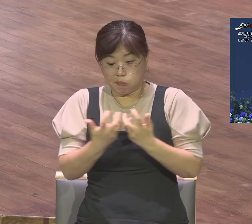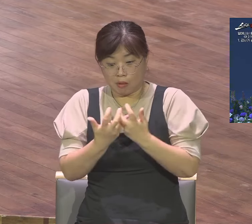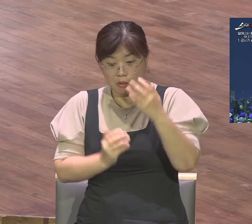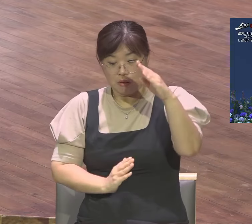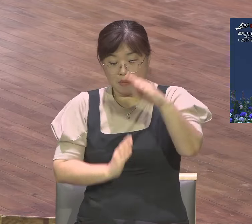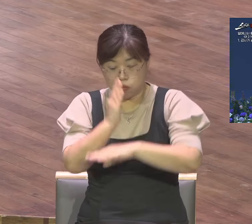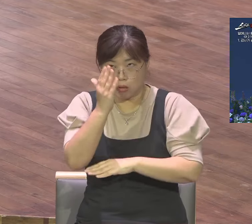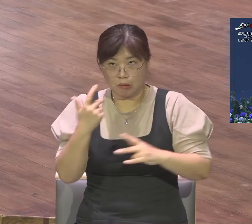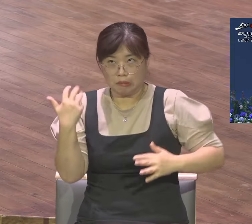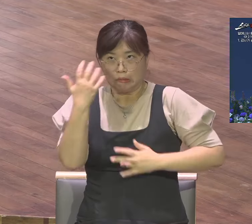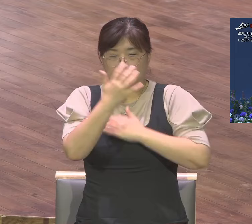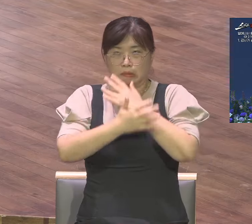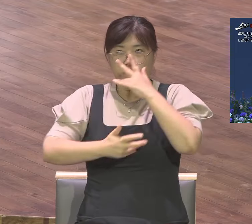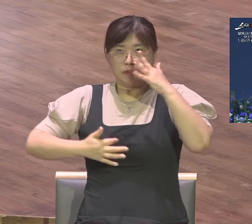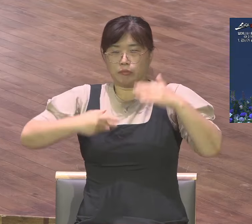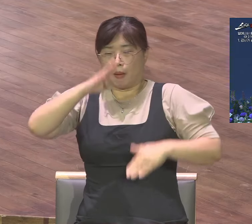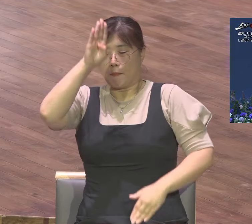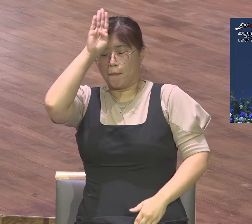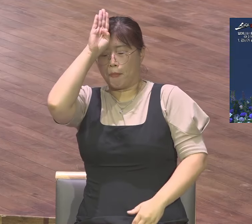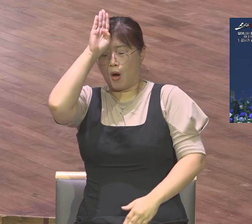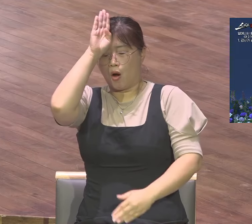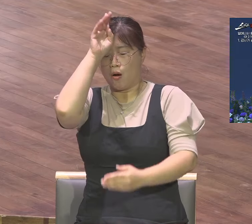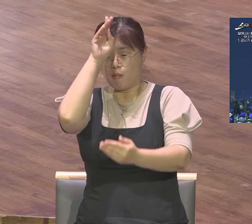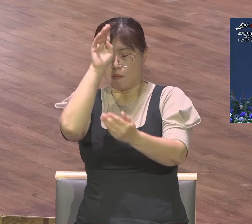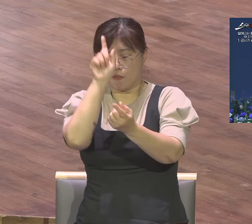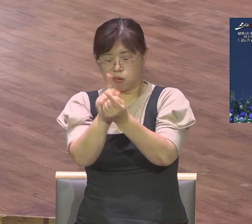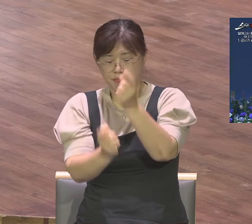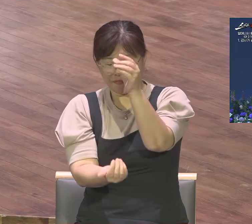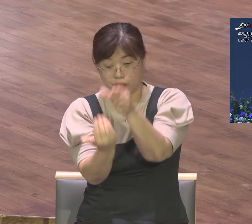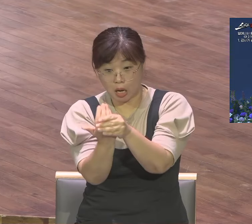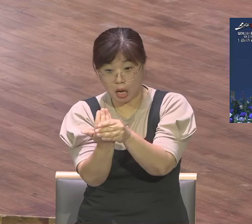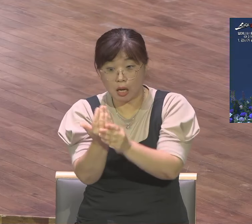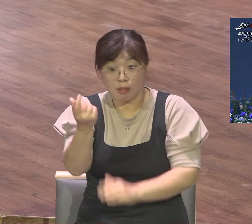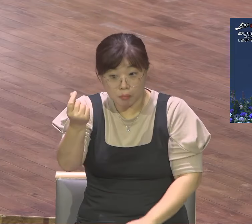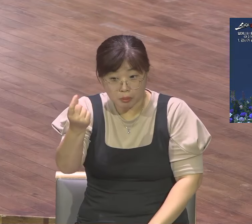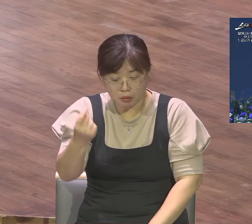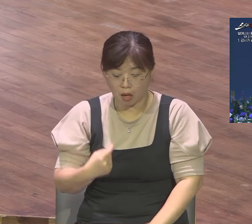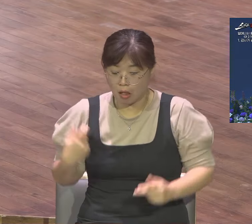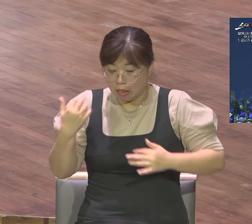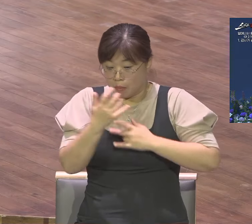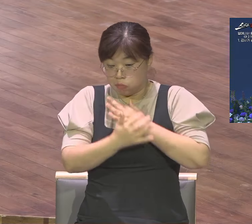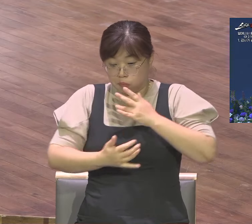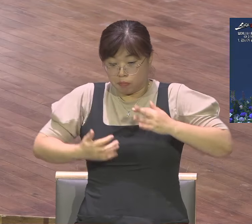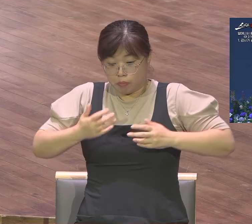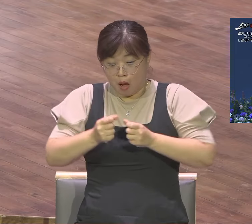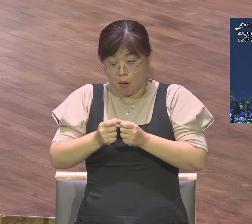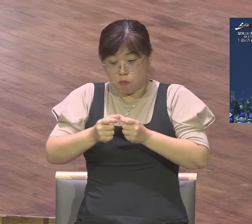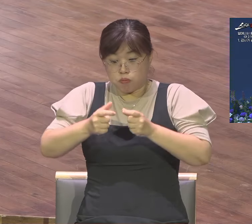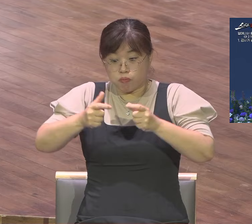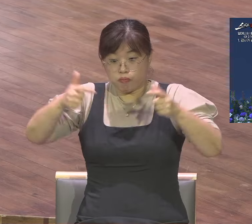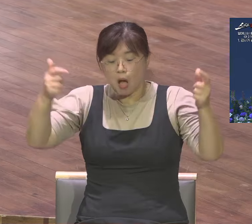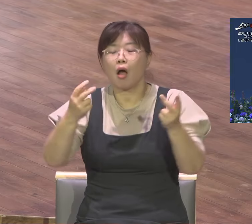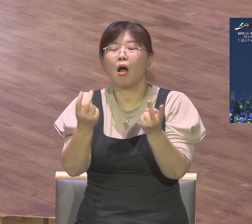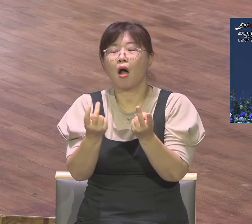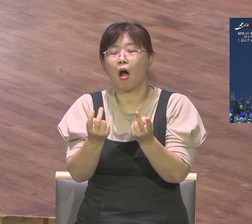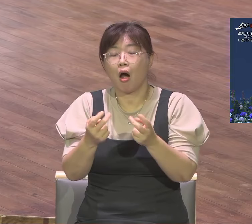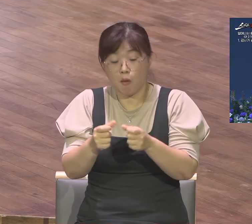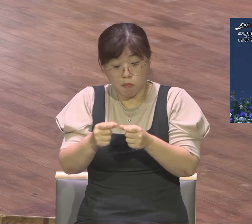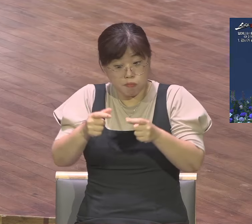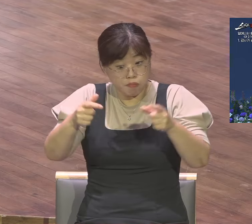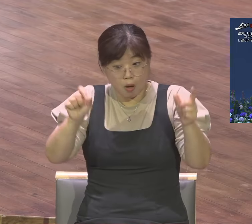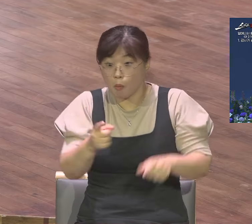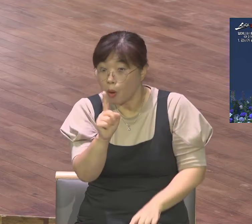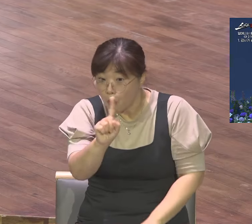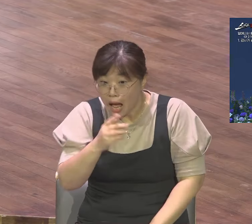미움, 불안, 자기 비하, 원망, 자책감. 그러니까 원망,